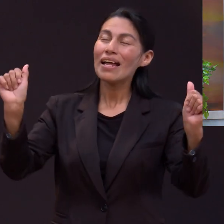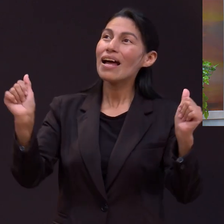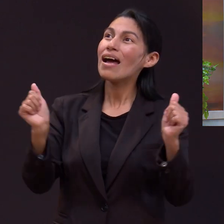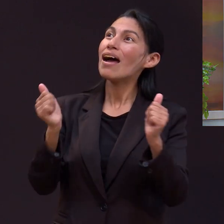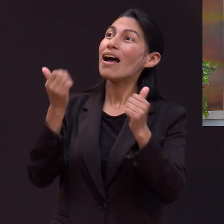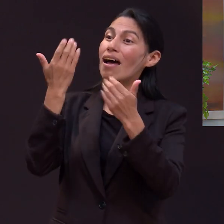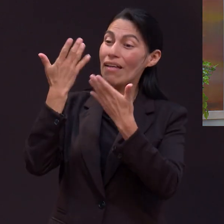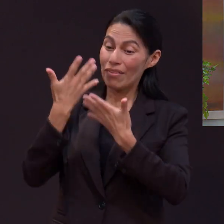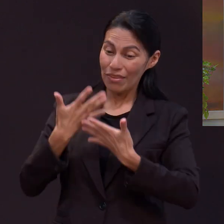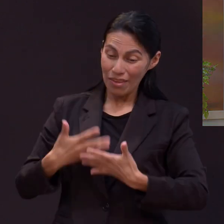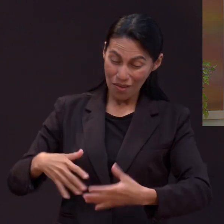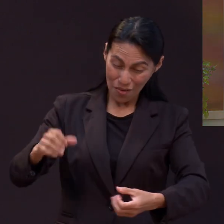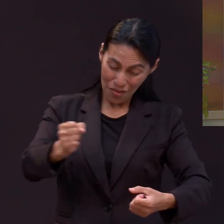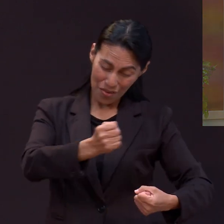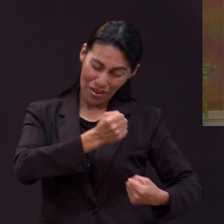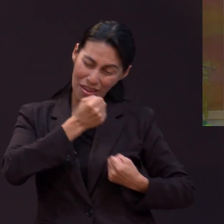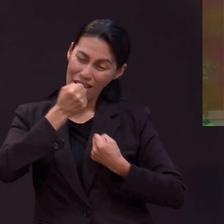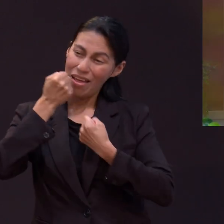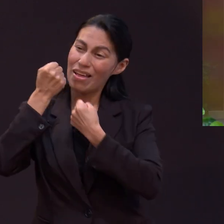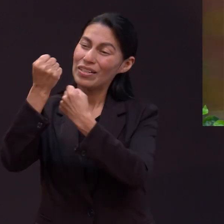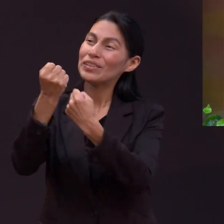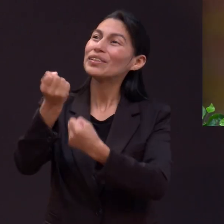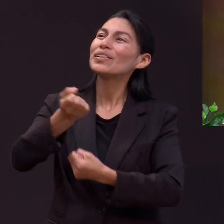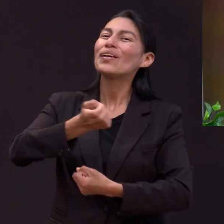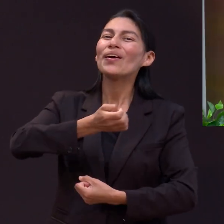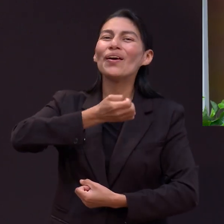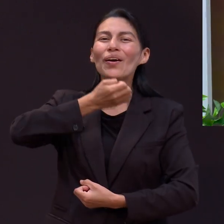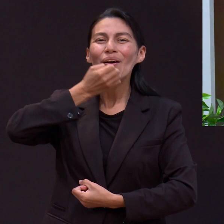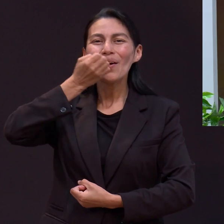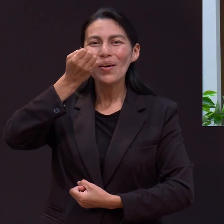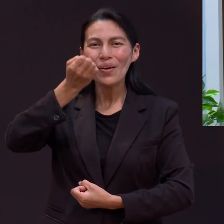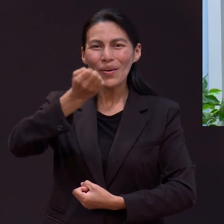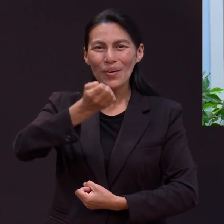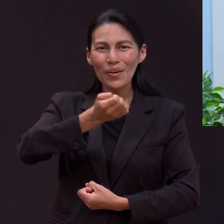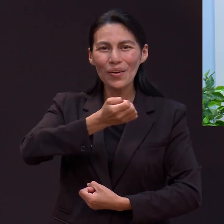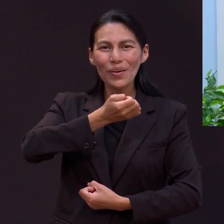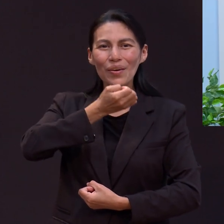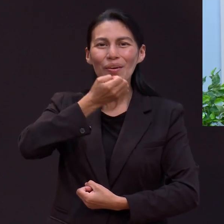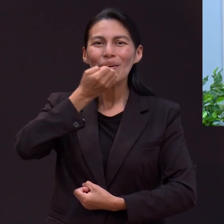guerrera de oración